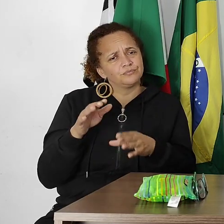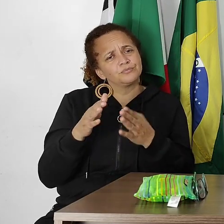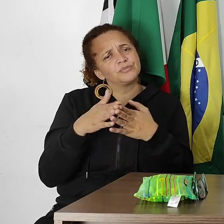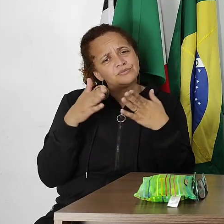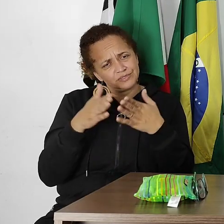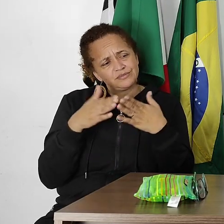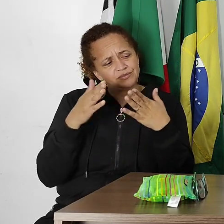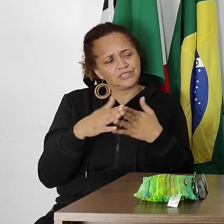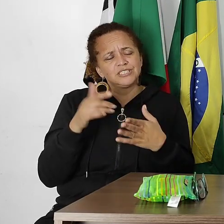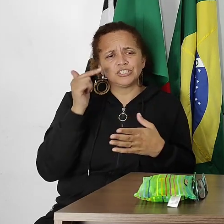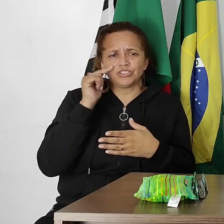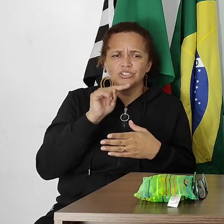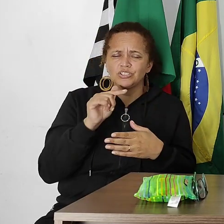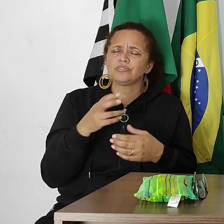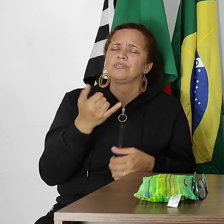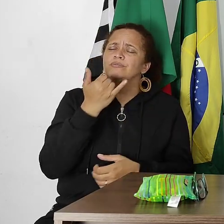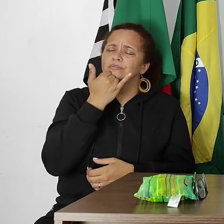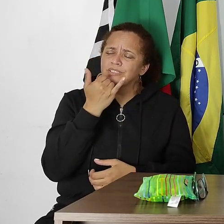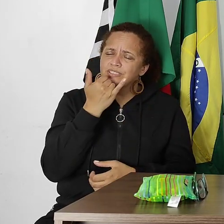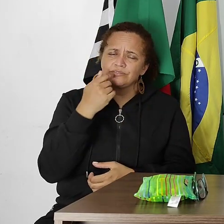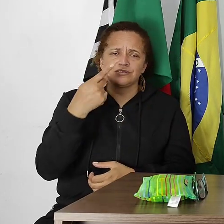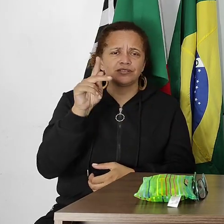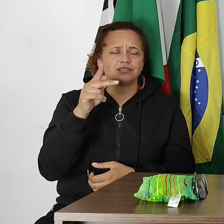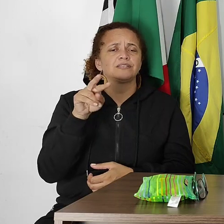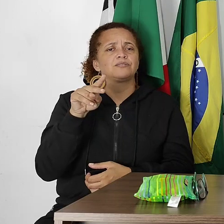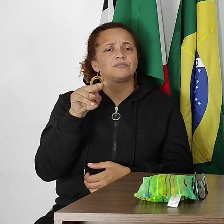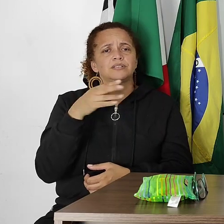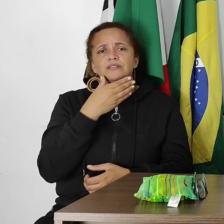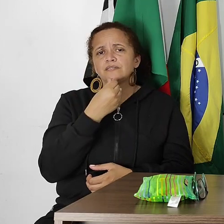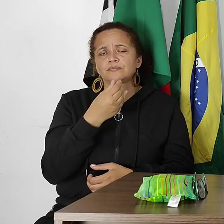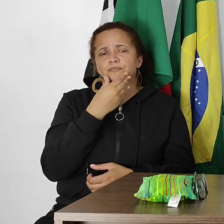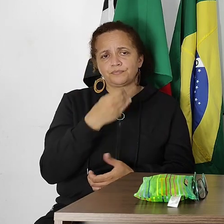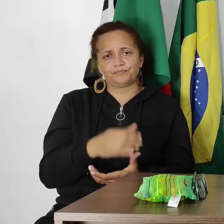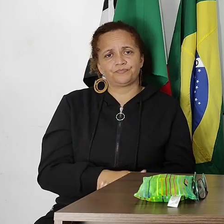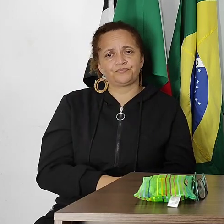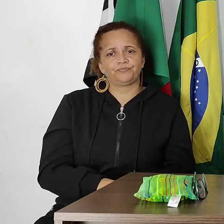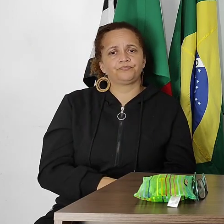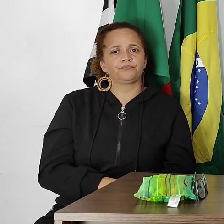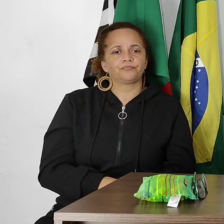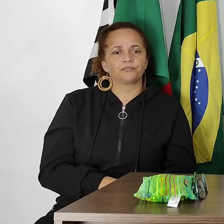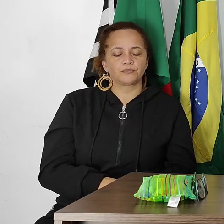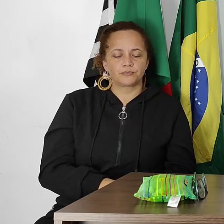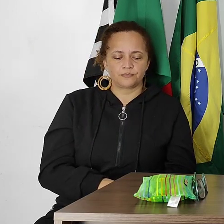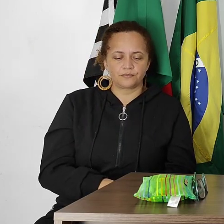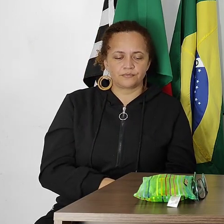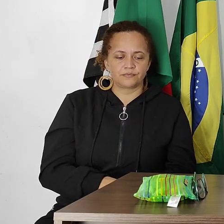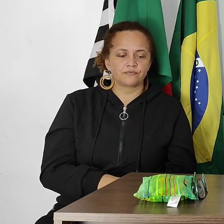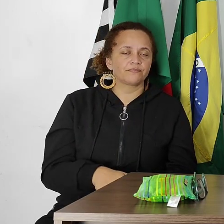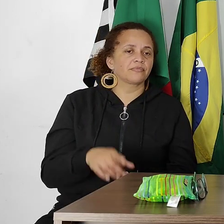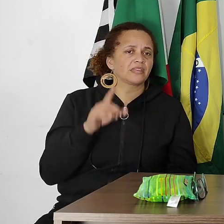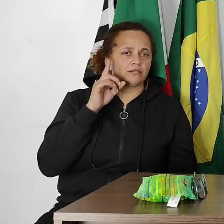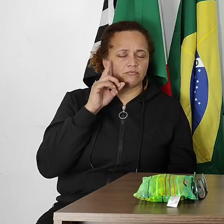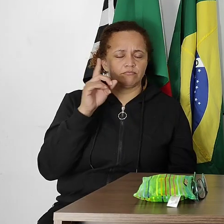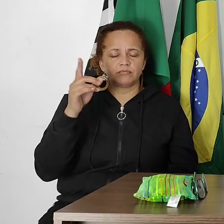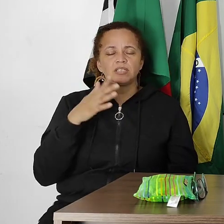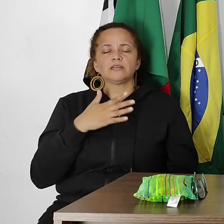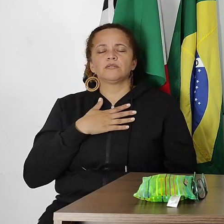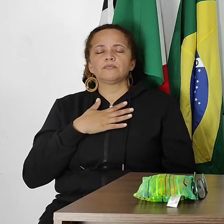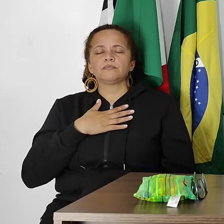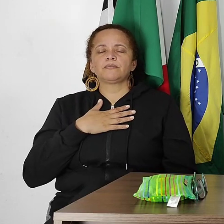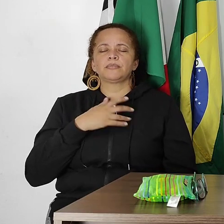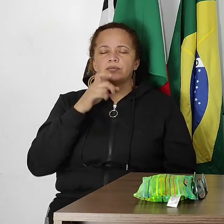seu irmão. Para com essa confusão. E no dia que o meu pai faleceu, quem veio